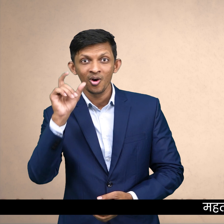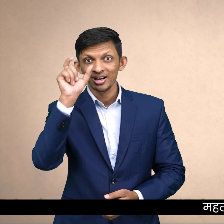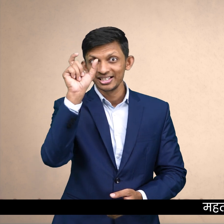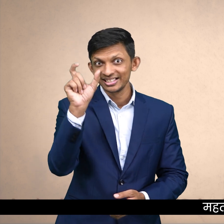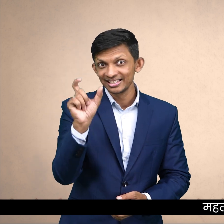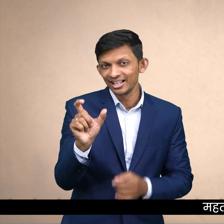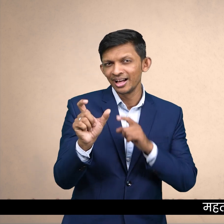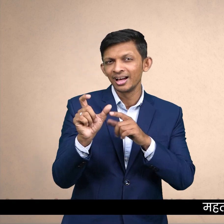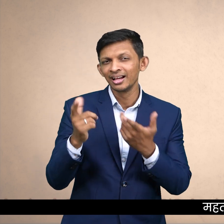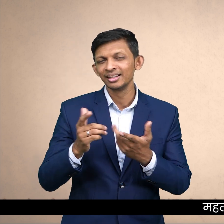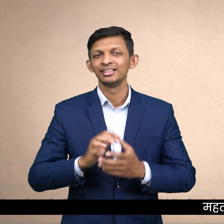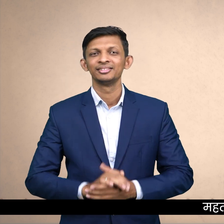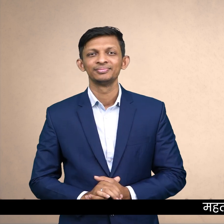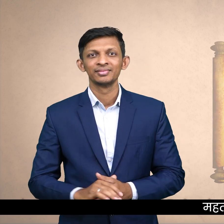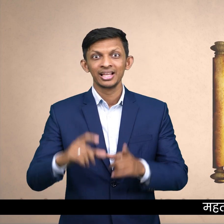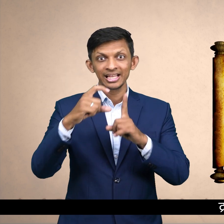महत्त्वाचे शब्द: